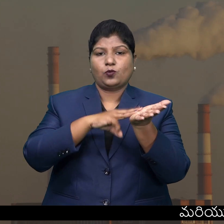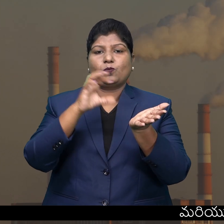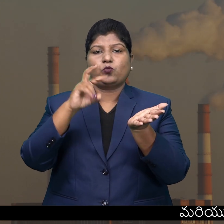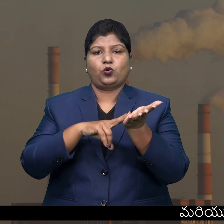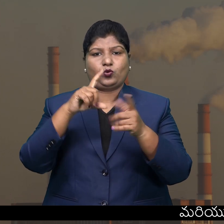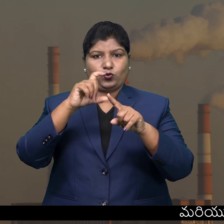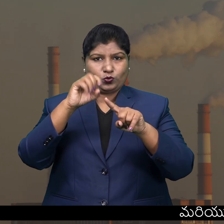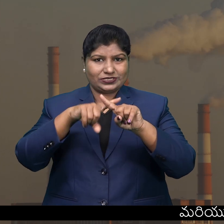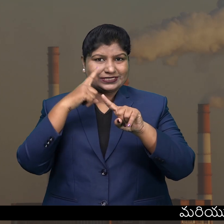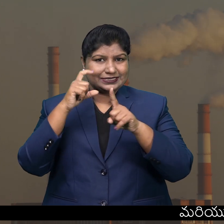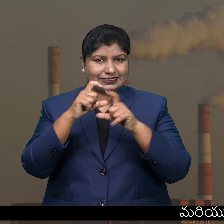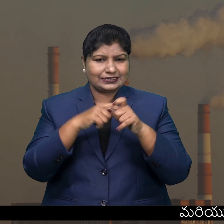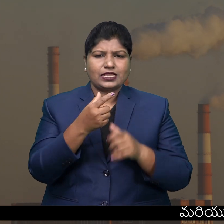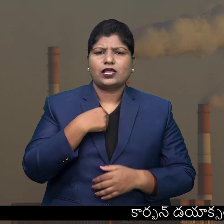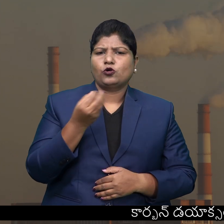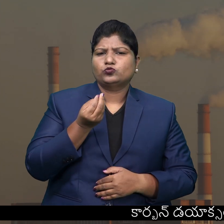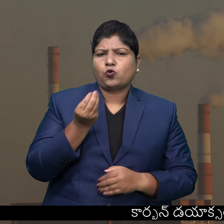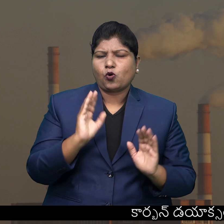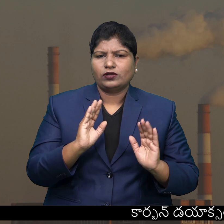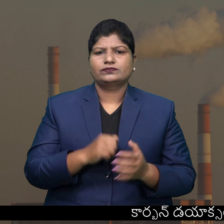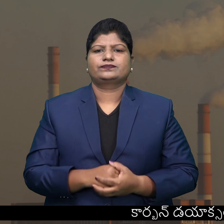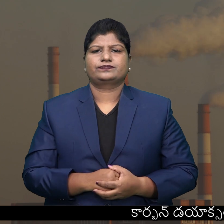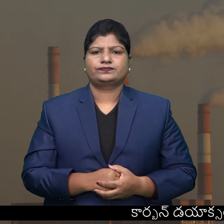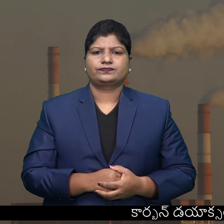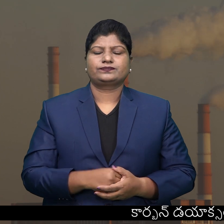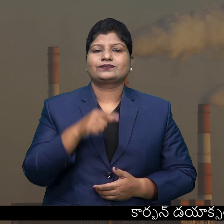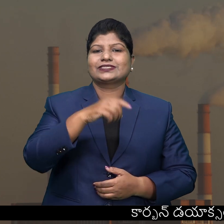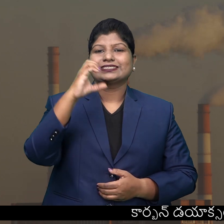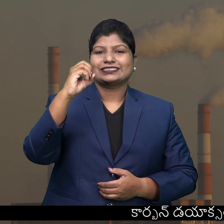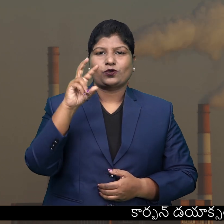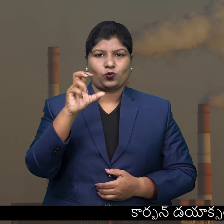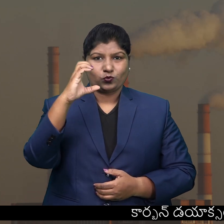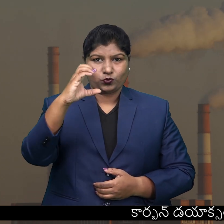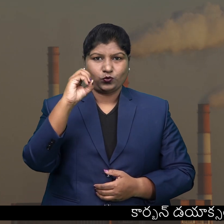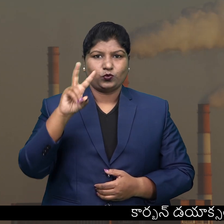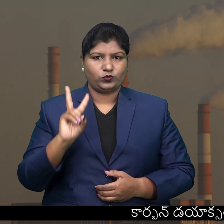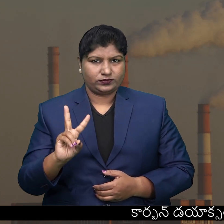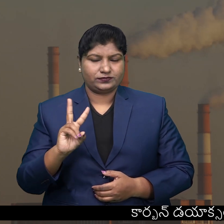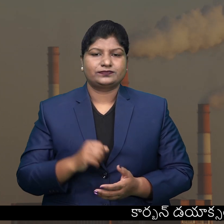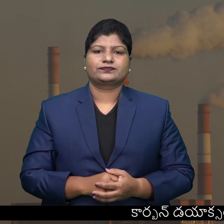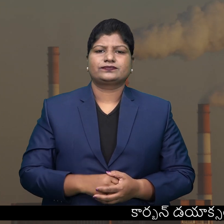మరియు చిన్న మొత్తంలో కార్బన్ డయాక్సైడ్లు ఉత్పత్తి చేస్తాయి.